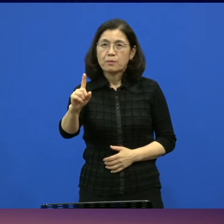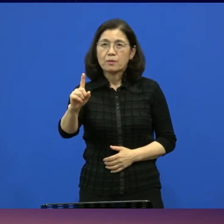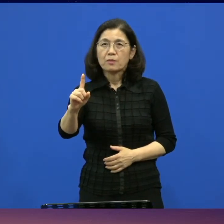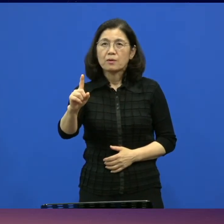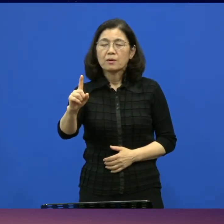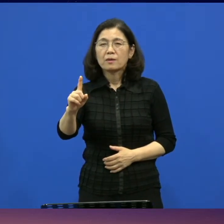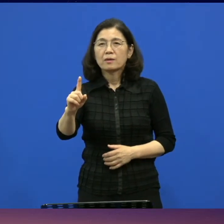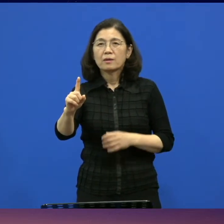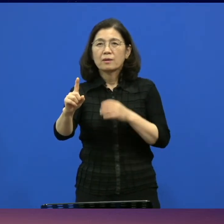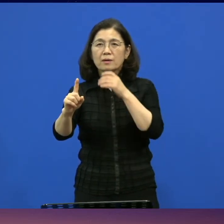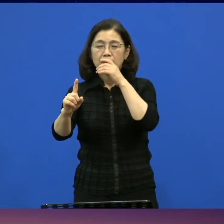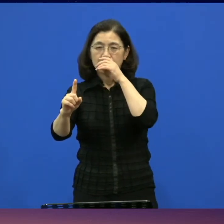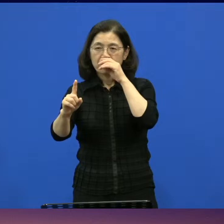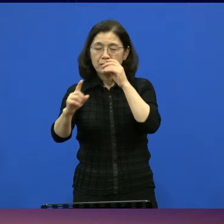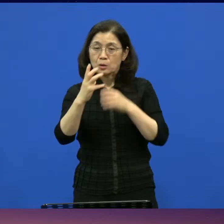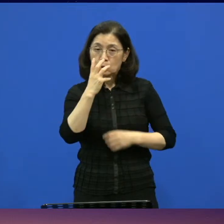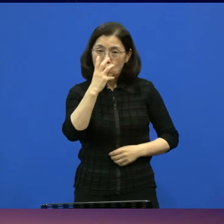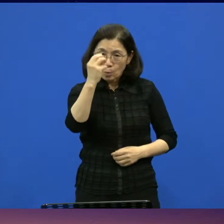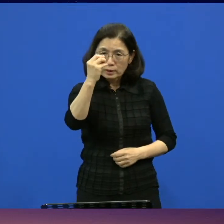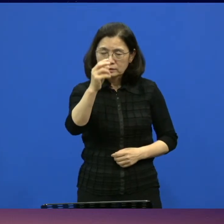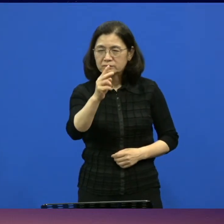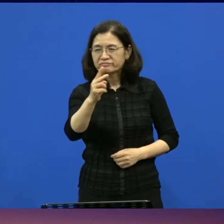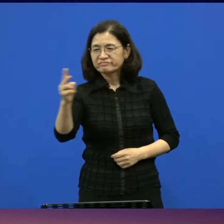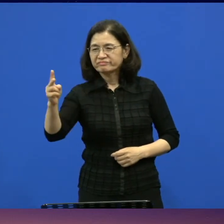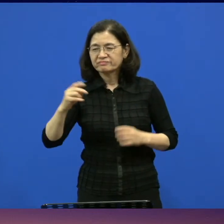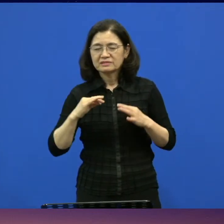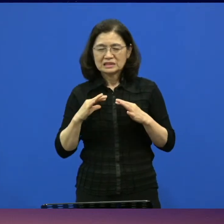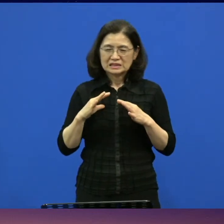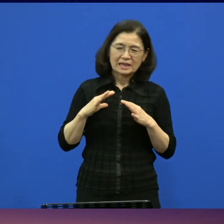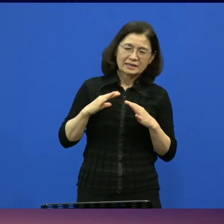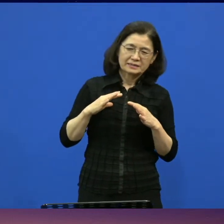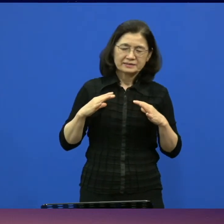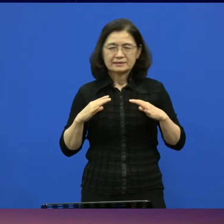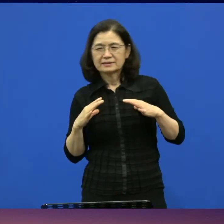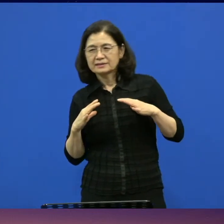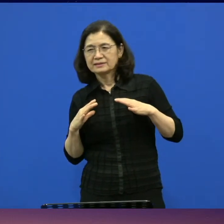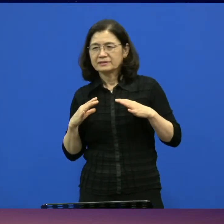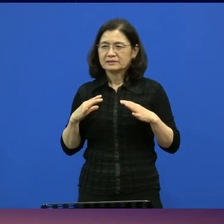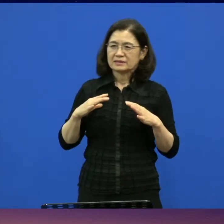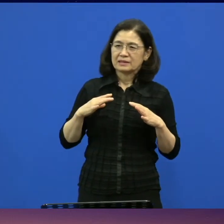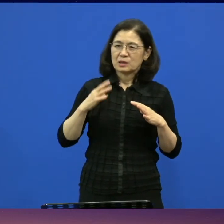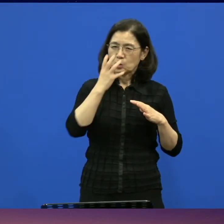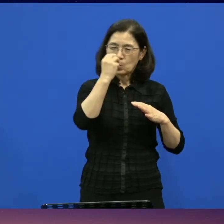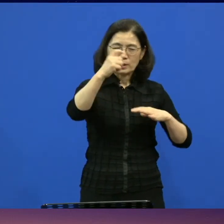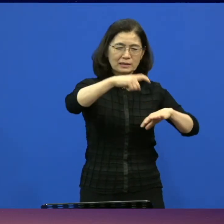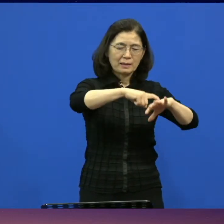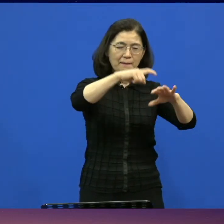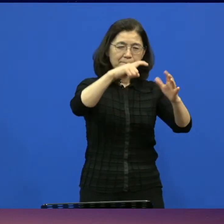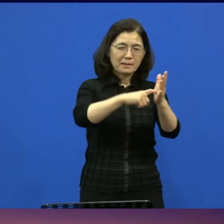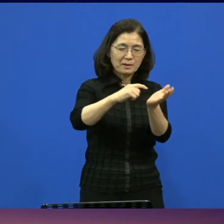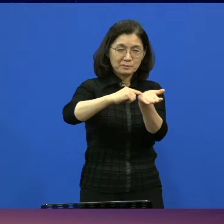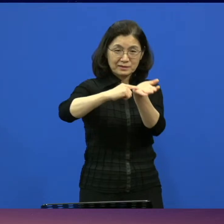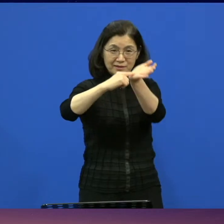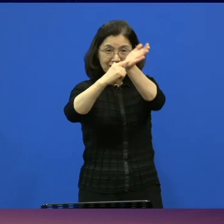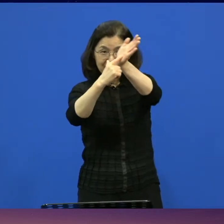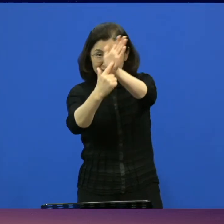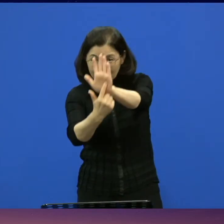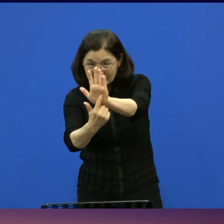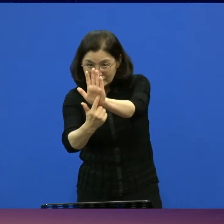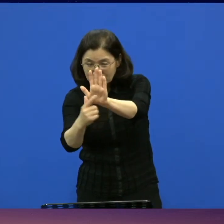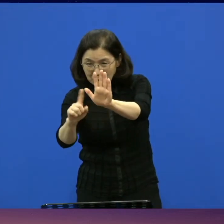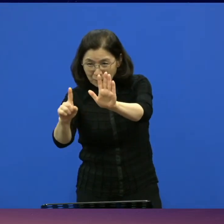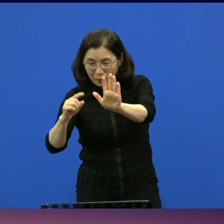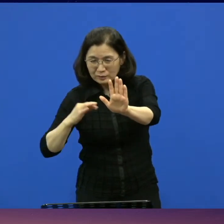자랑으로 연결돼요. 자랑으로 연결돼요. 교만한 마음을 가지면 자랑이 나와요, 자랑이. 여러분, 자랑하는